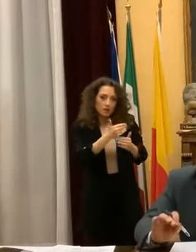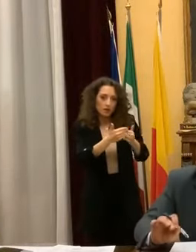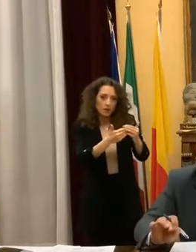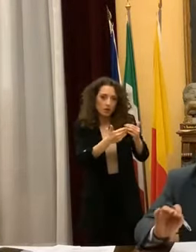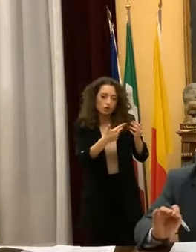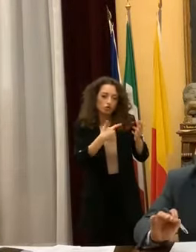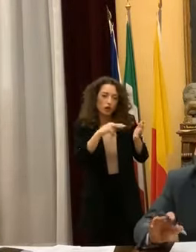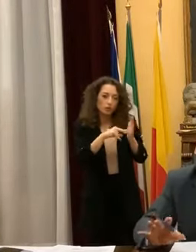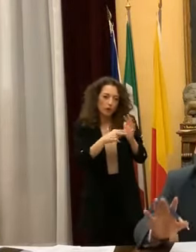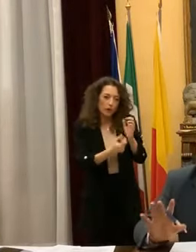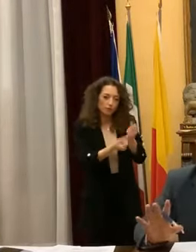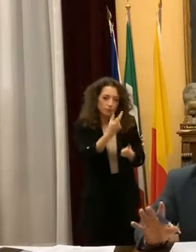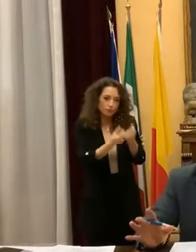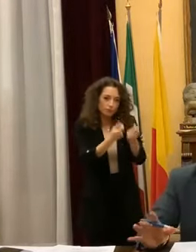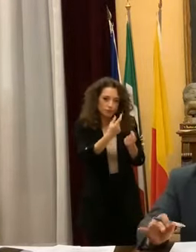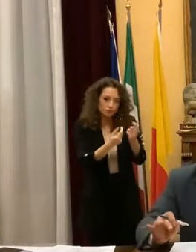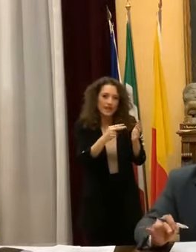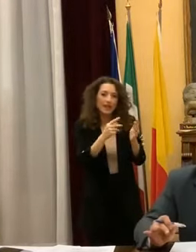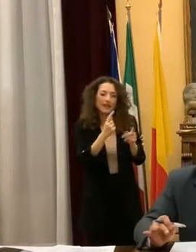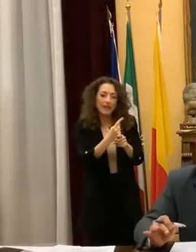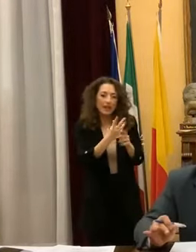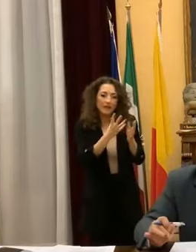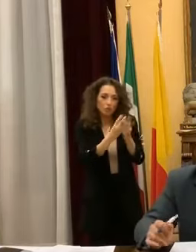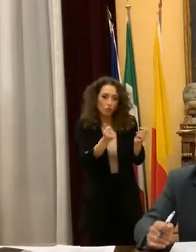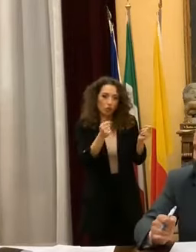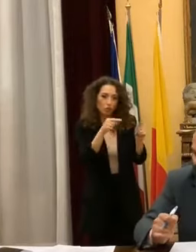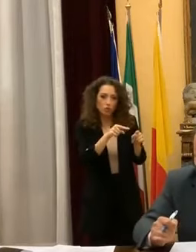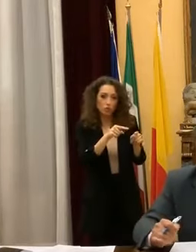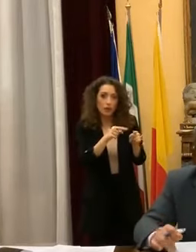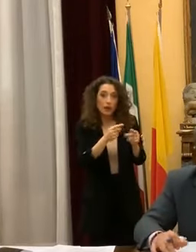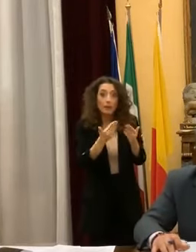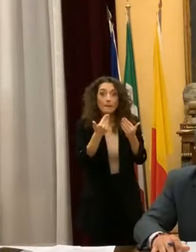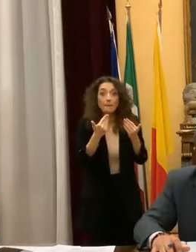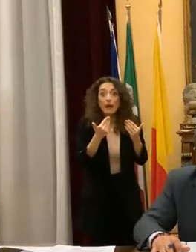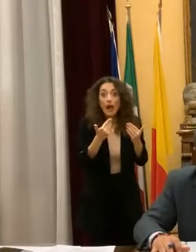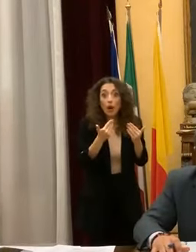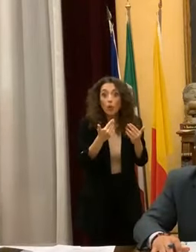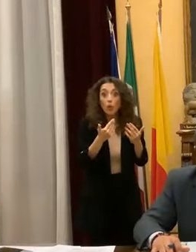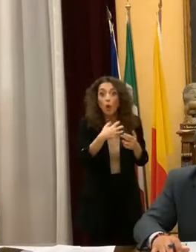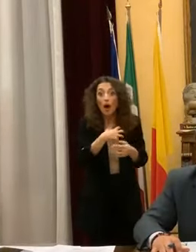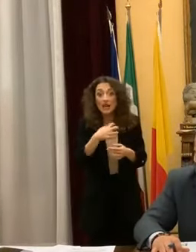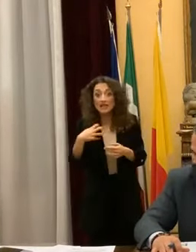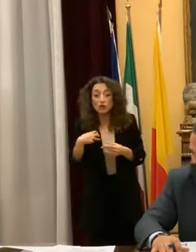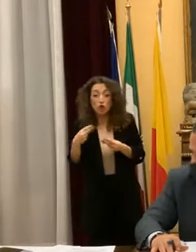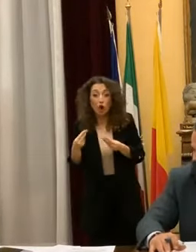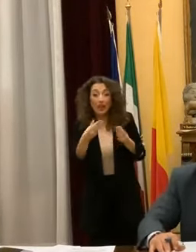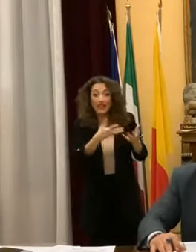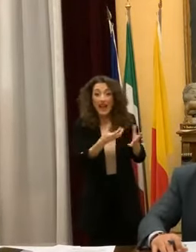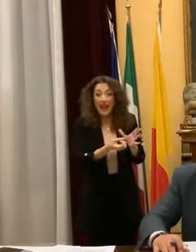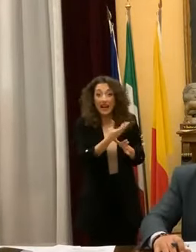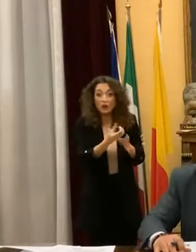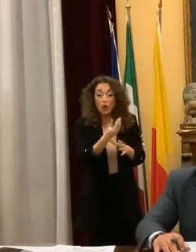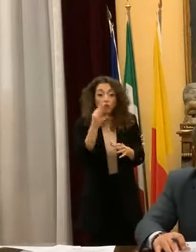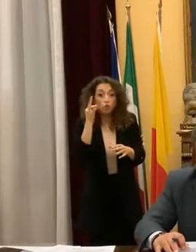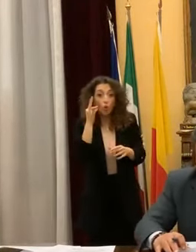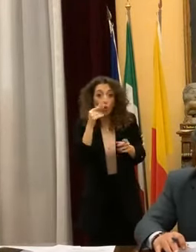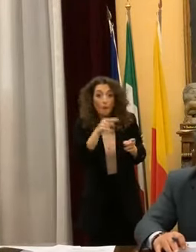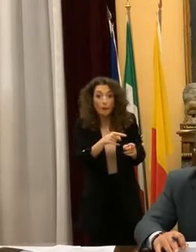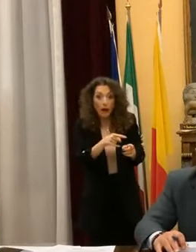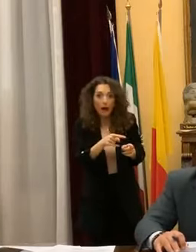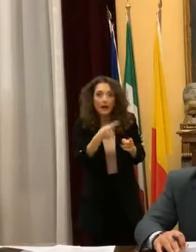sia stata attrezzata per bene dall'assessore con mezzi e risorse umane, per poter risolvere tutte le